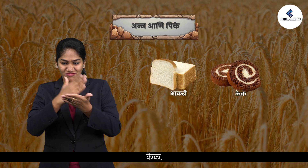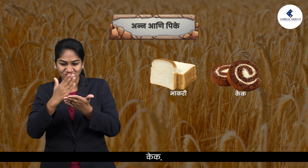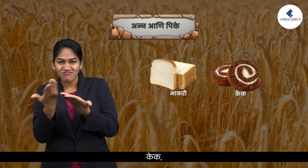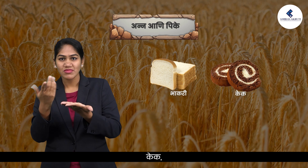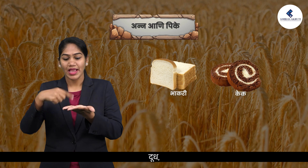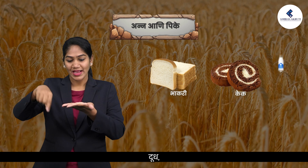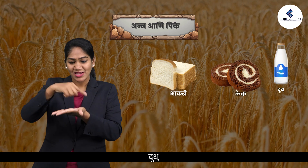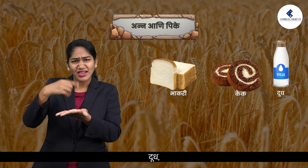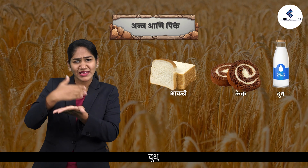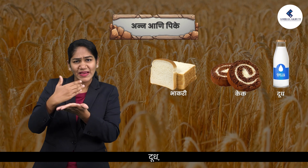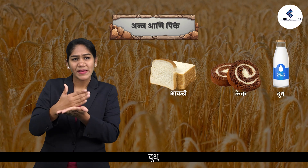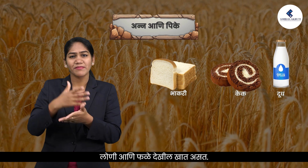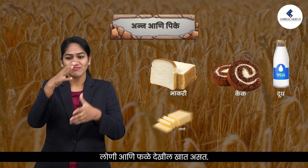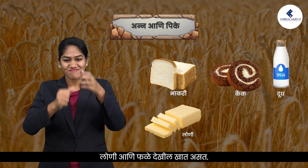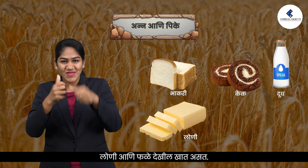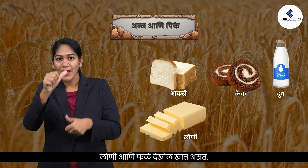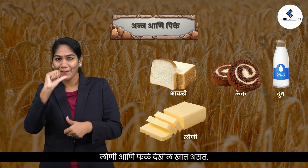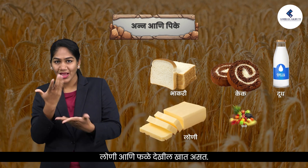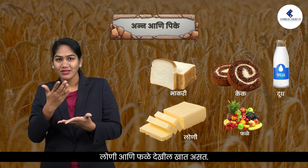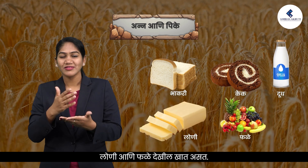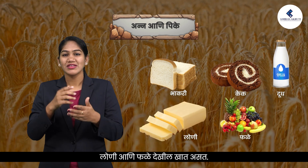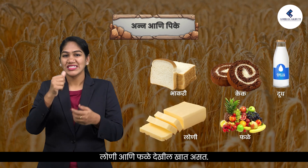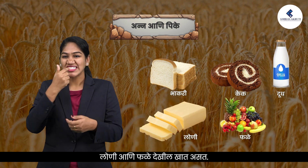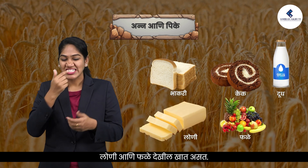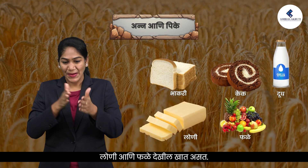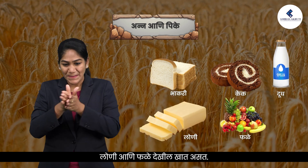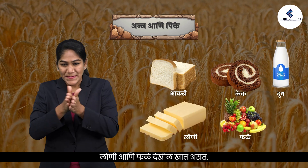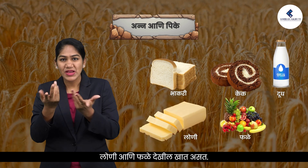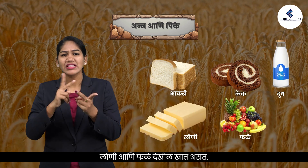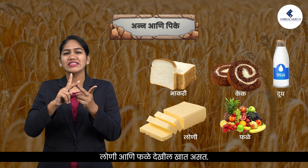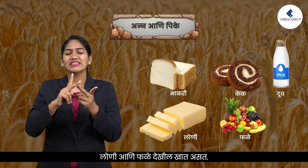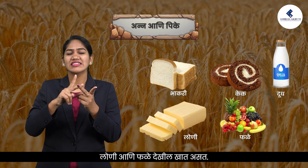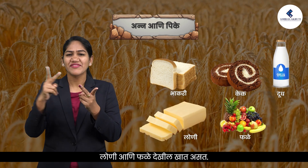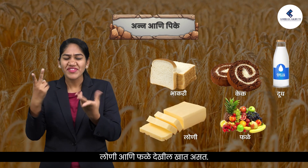केक, दूध, लोणी आणि फळे देखील खात